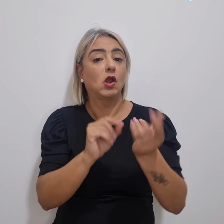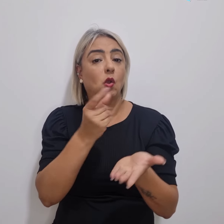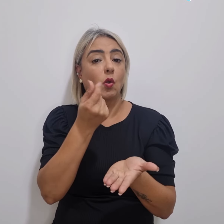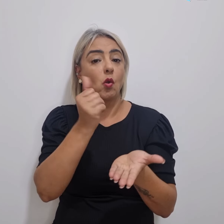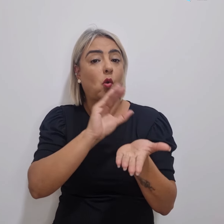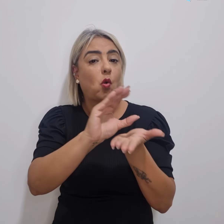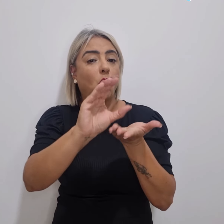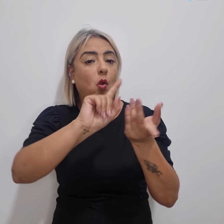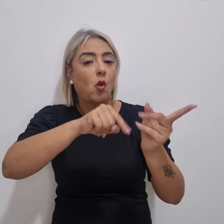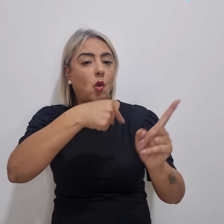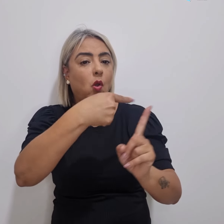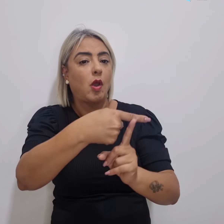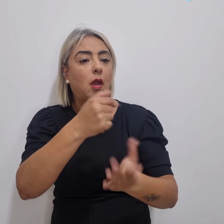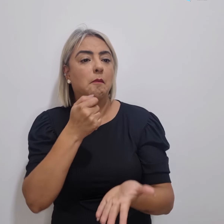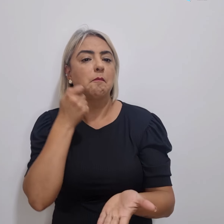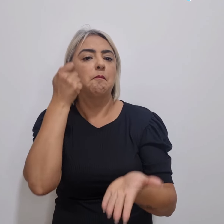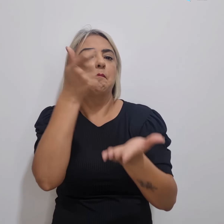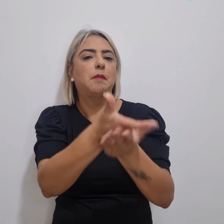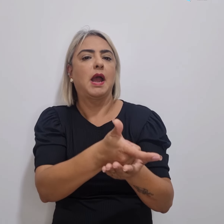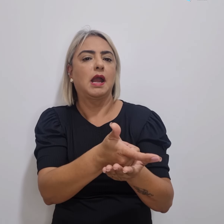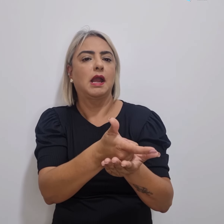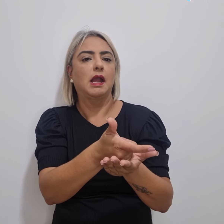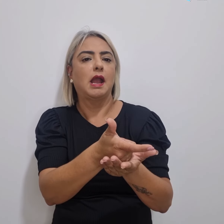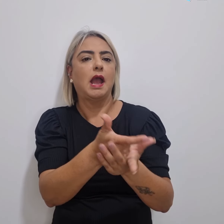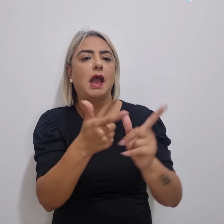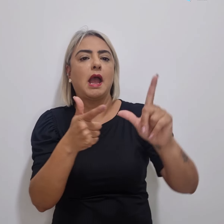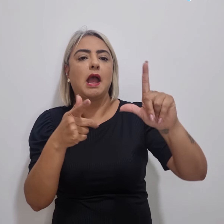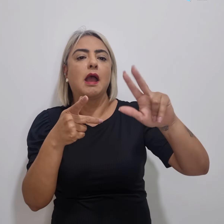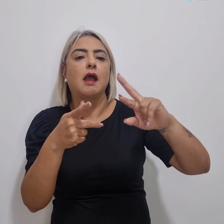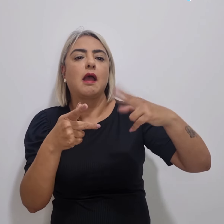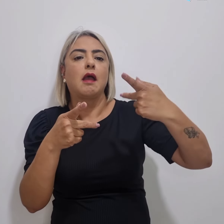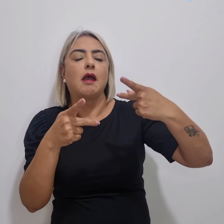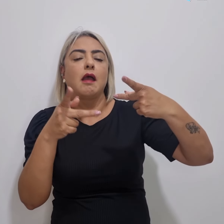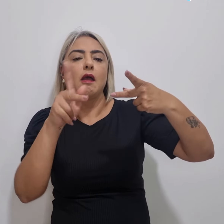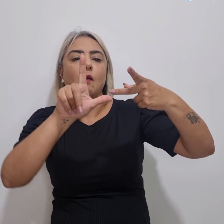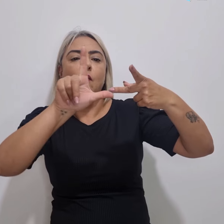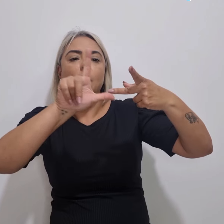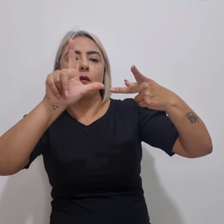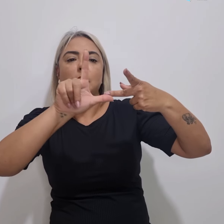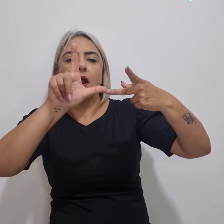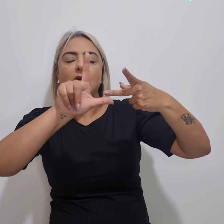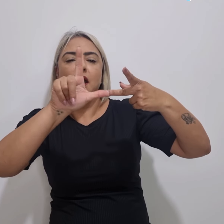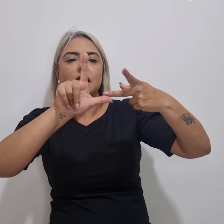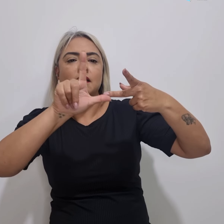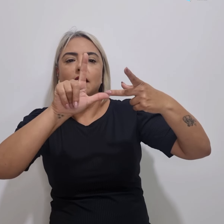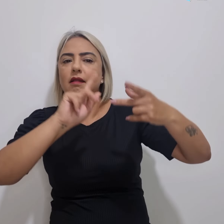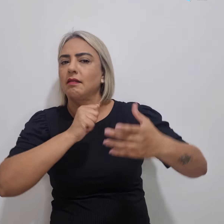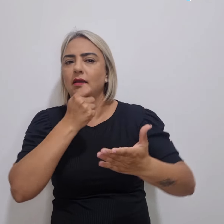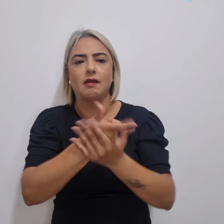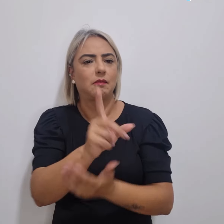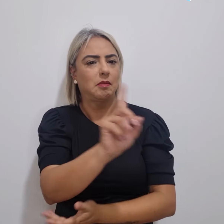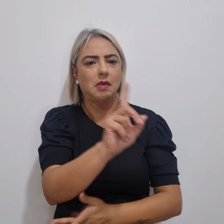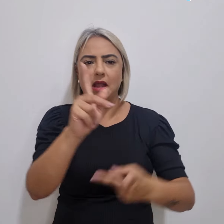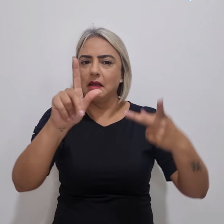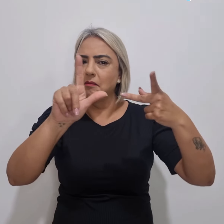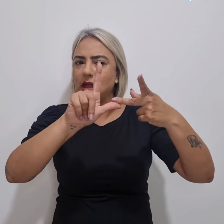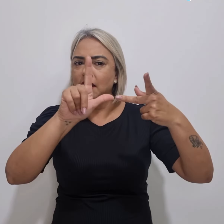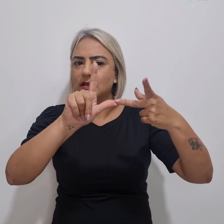era para bancar o passe livre. Não é para custear o passe livre. É dívida.